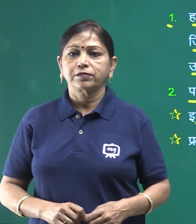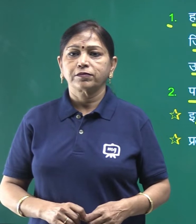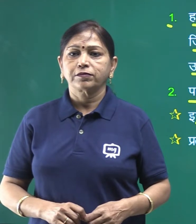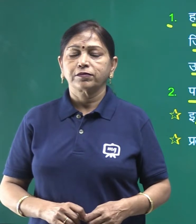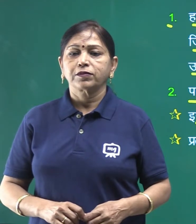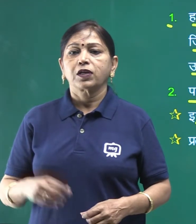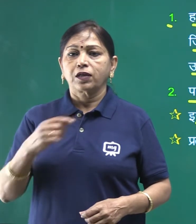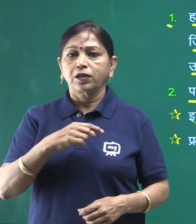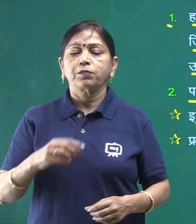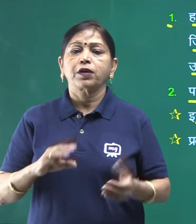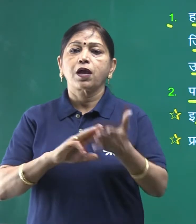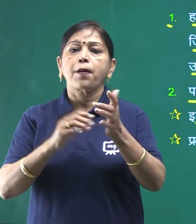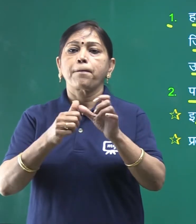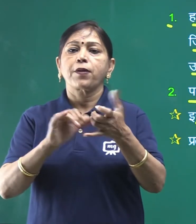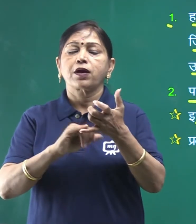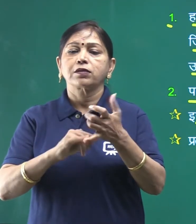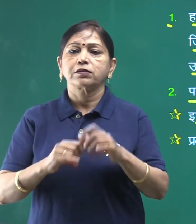इनमें द्रव्यमान